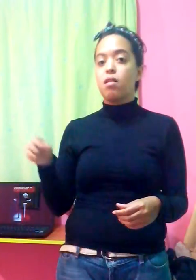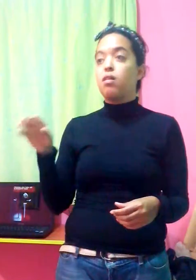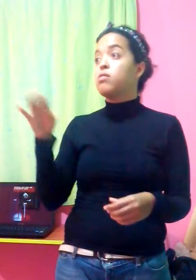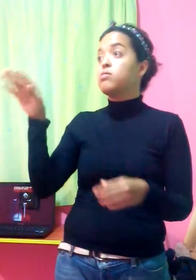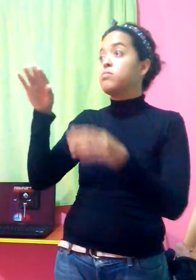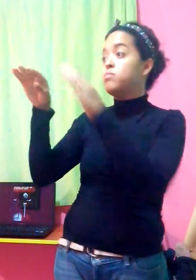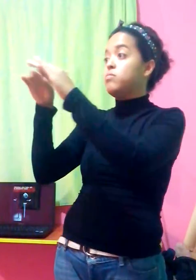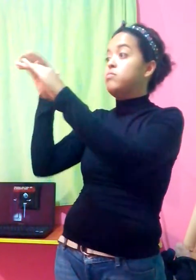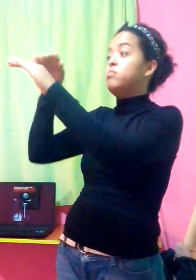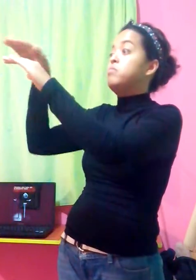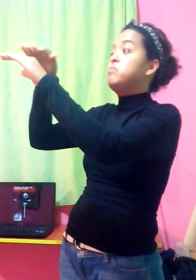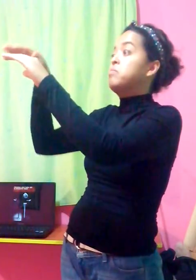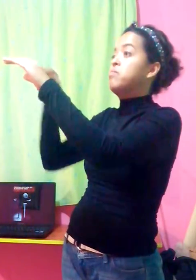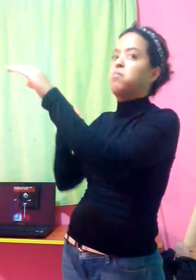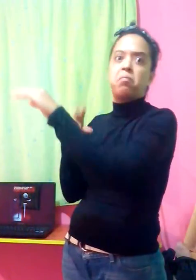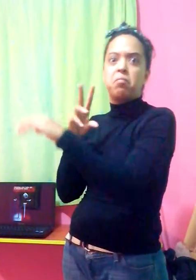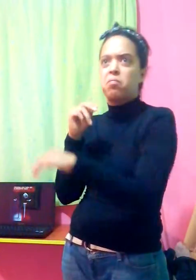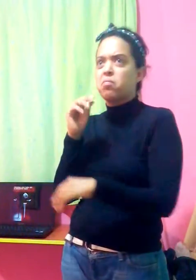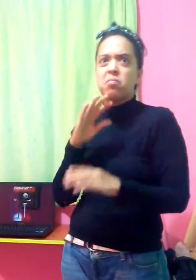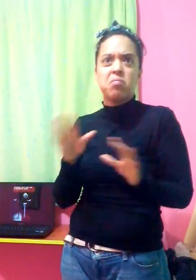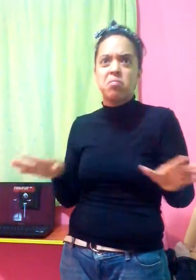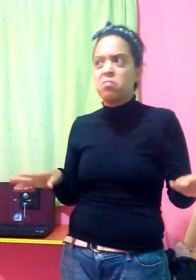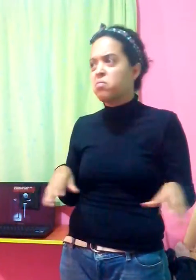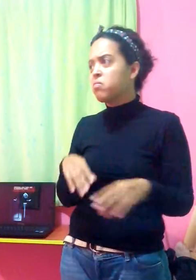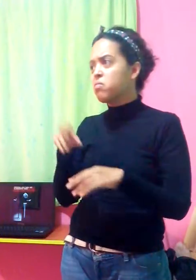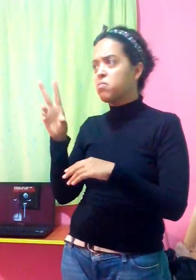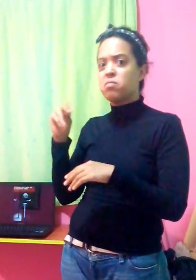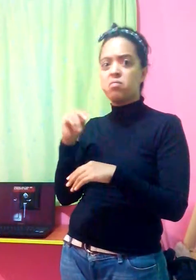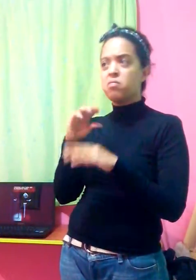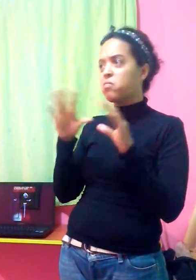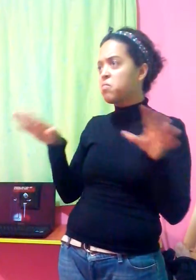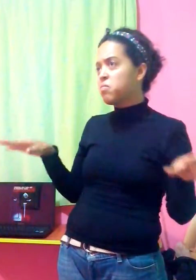pica. No hay nada. Ten tu calzón.